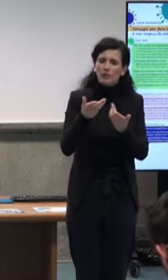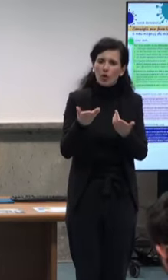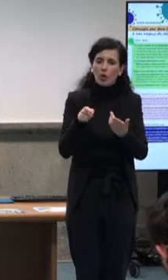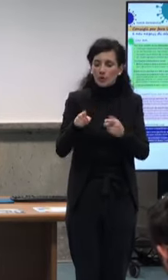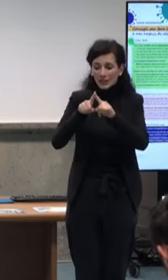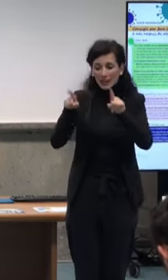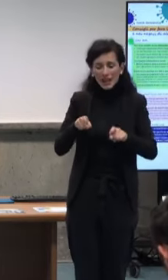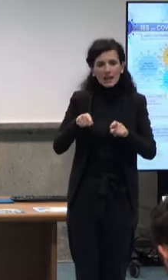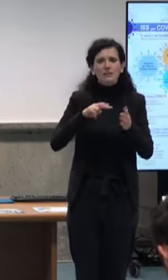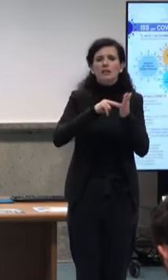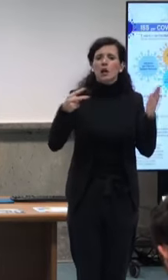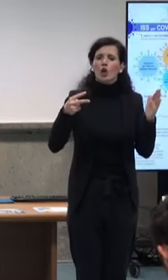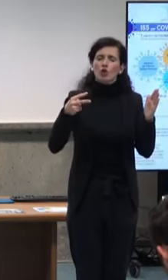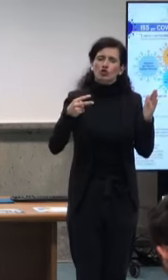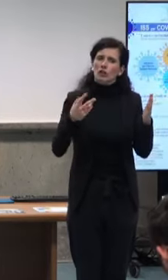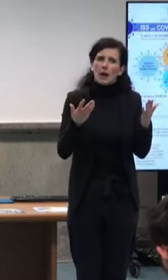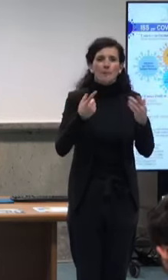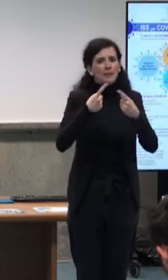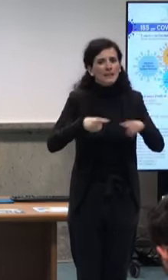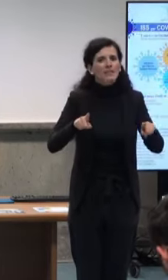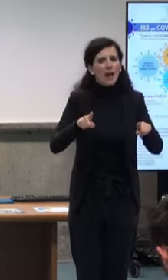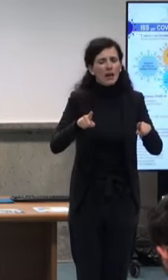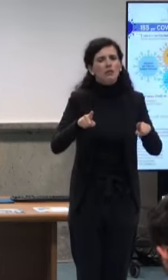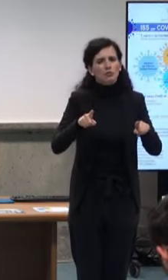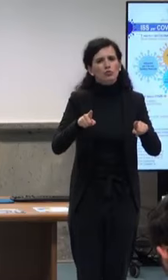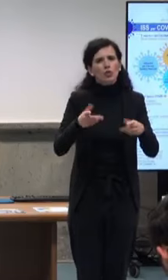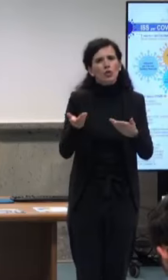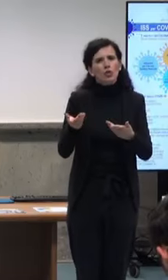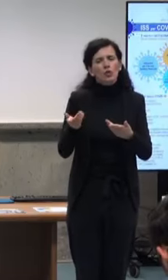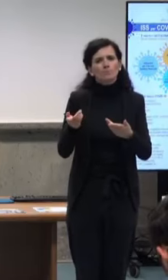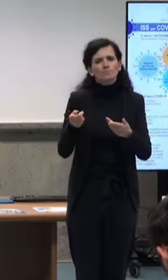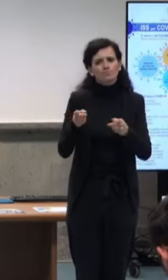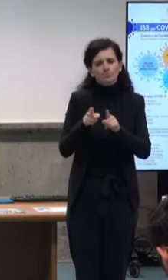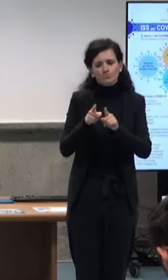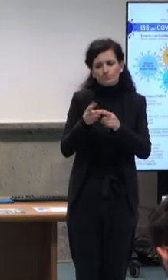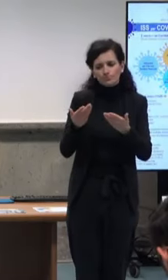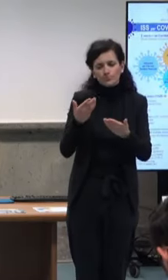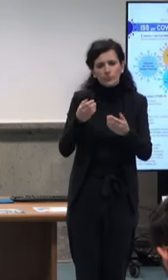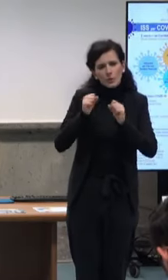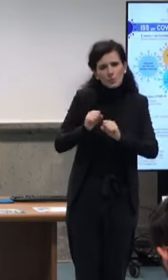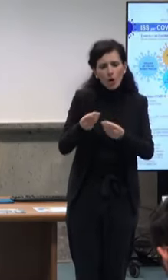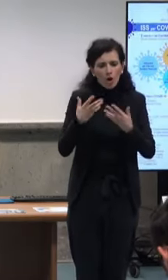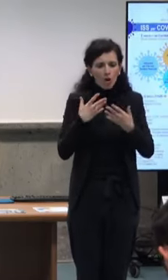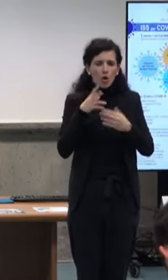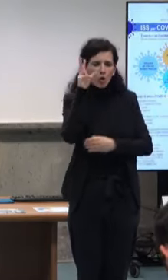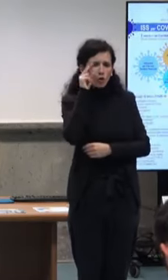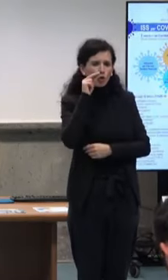che ci permetta di fare qualche cosa di più di più aggressivo se volete di più invasivo e che permettono a conoscenza migliore dello stato dell'arte